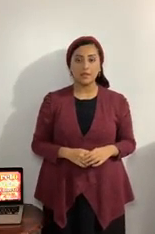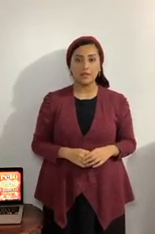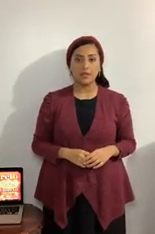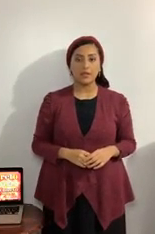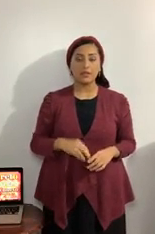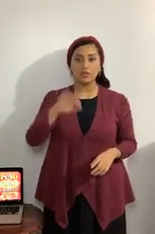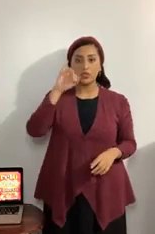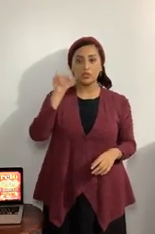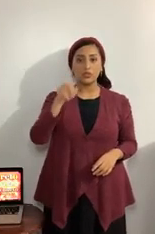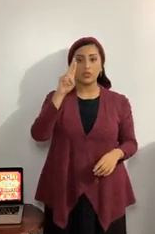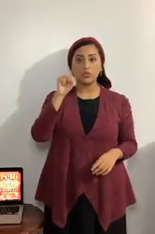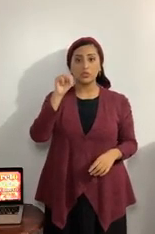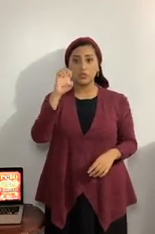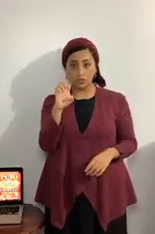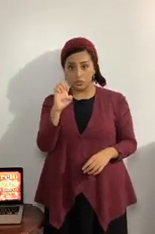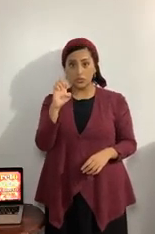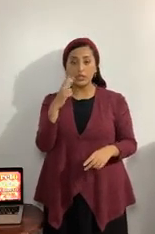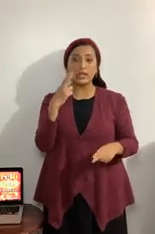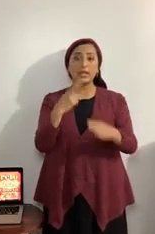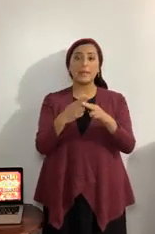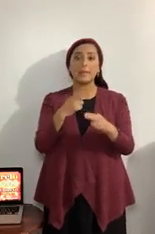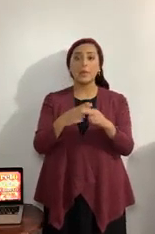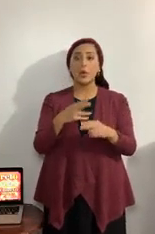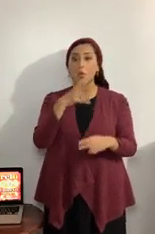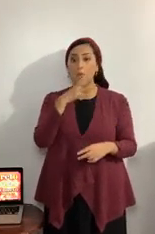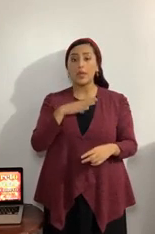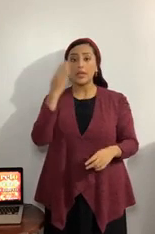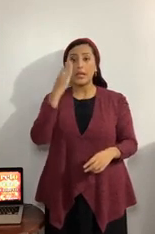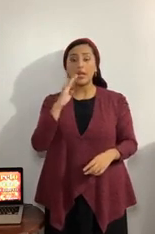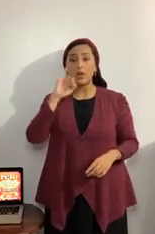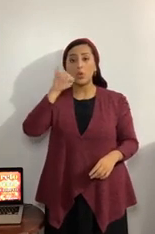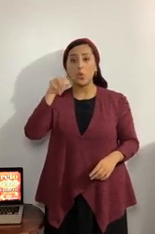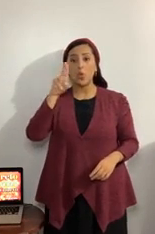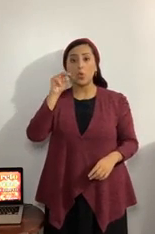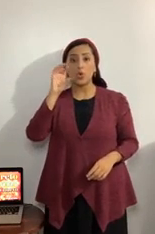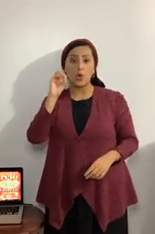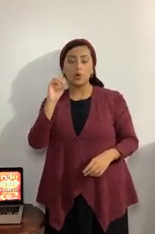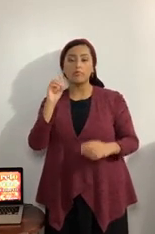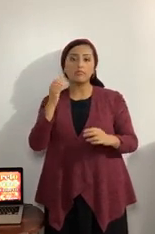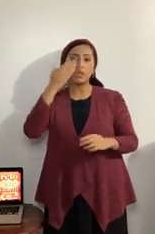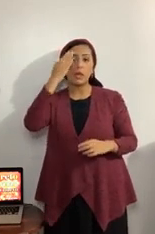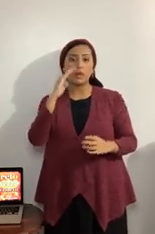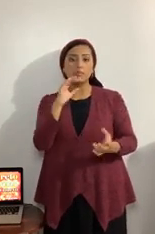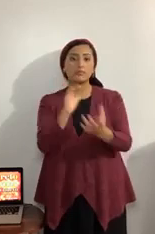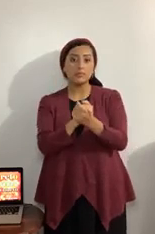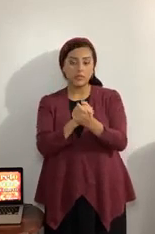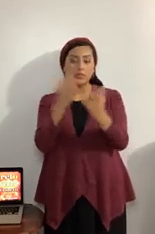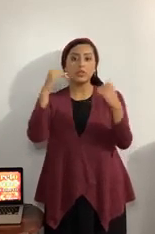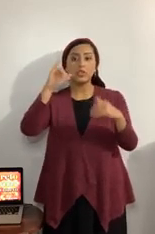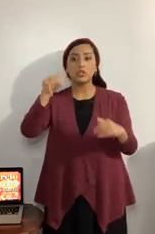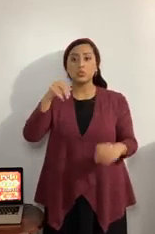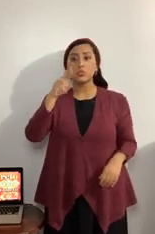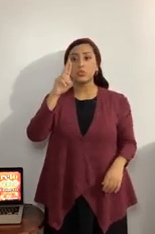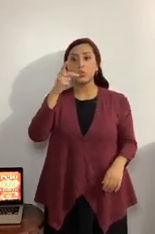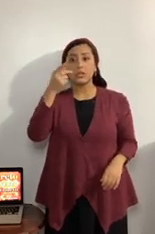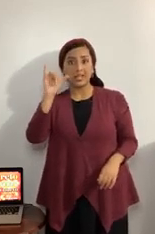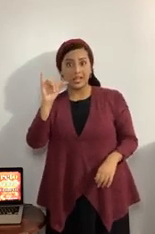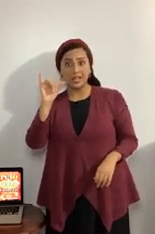Junio, la diosa Juno, la diosa del matrimonio. Julio es un inicio, o